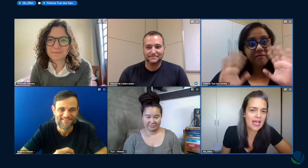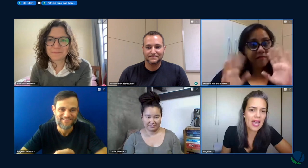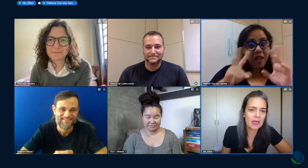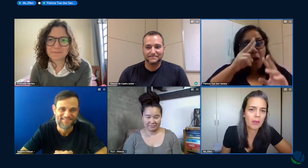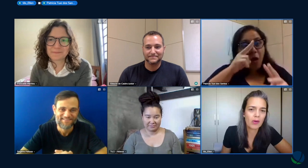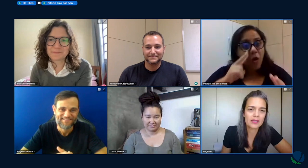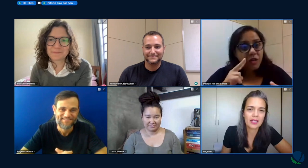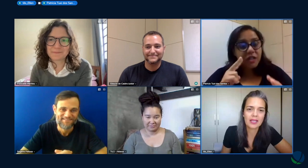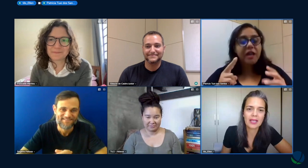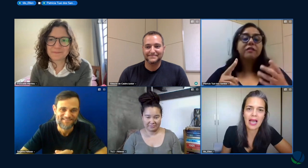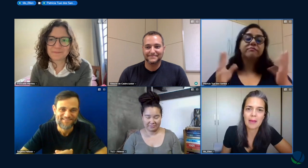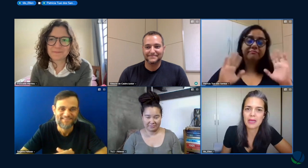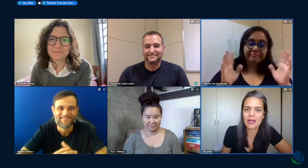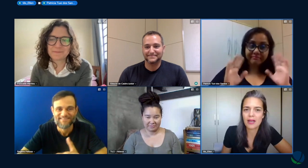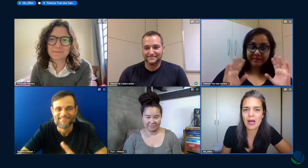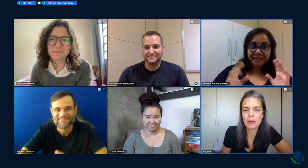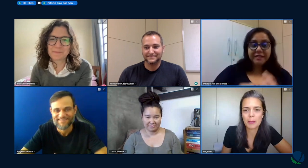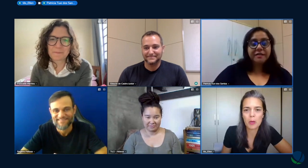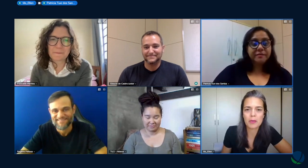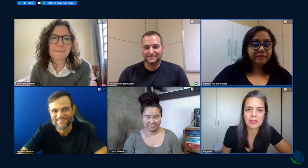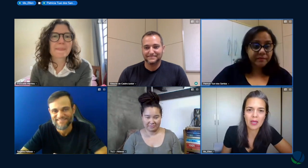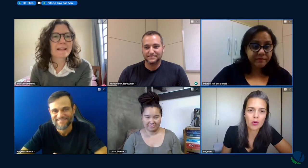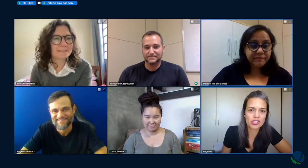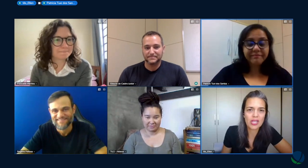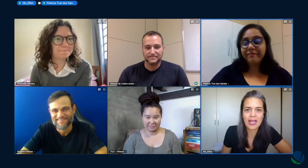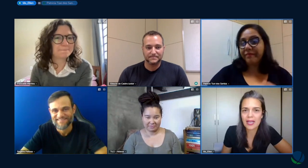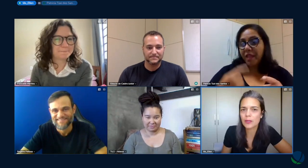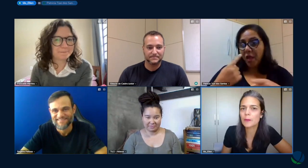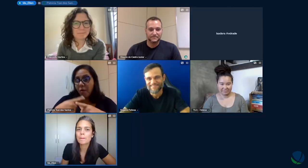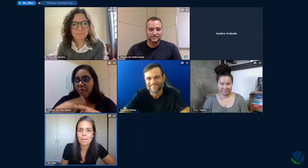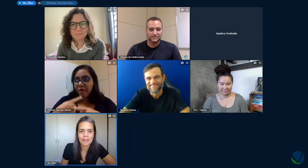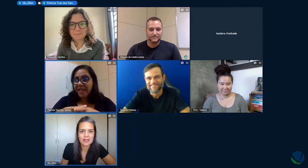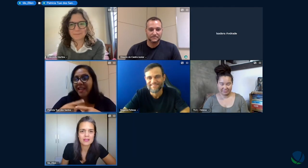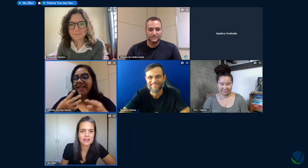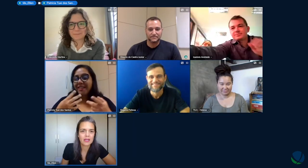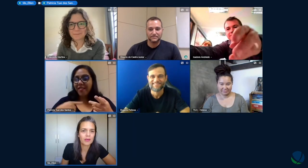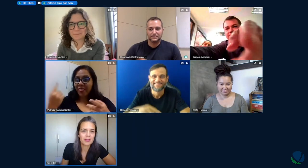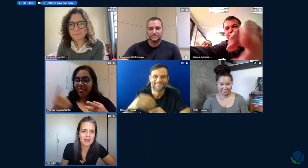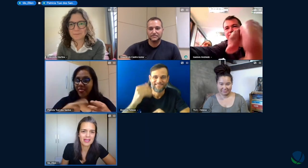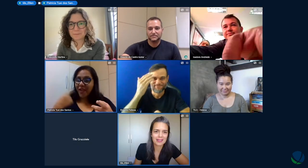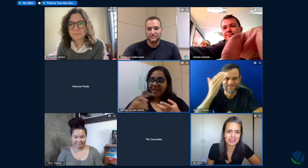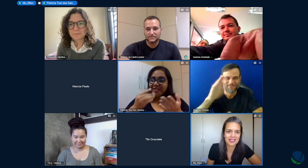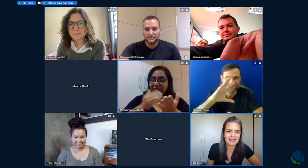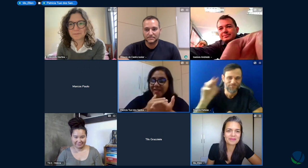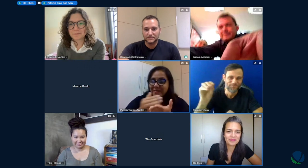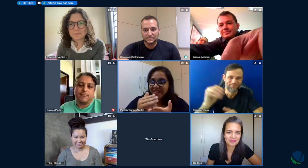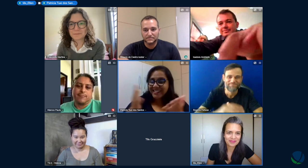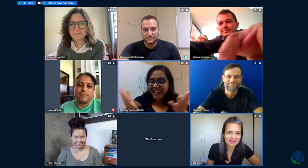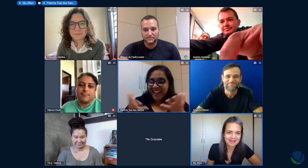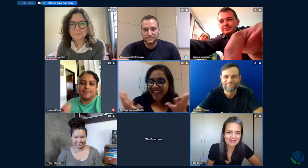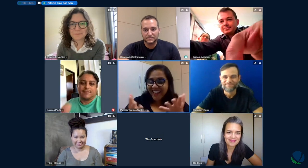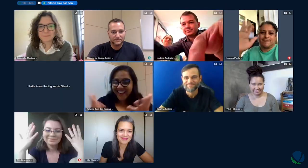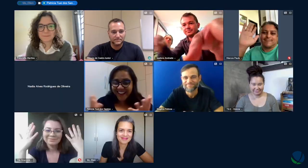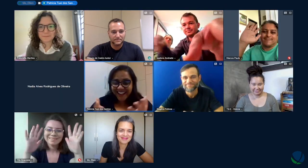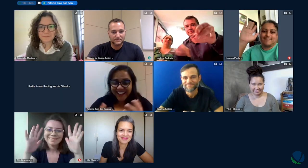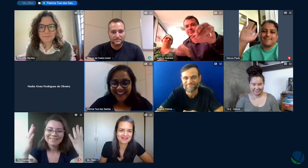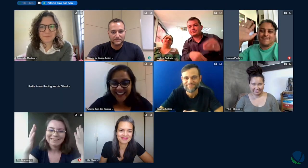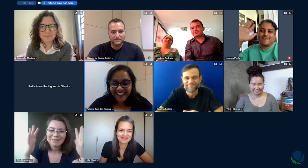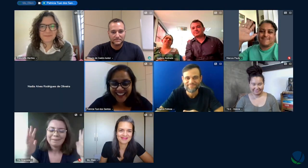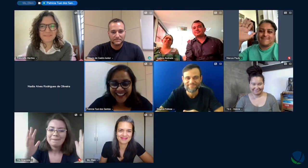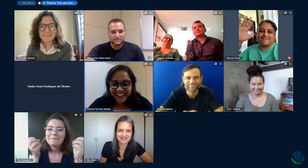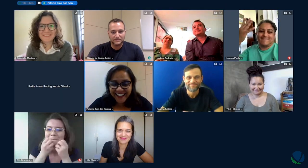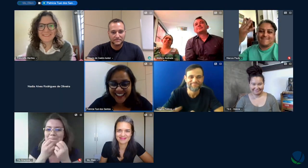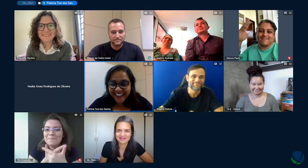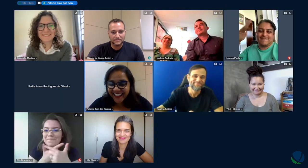que quiserem podem abrir a câmera para cumprimentar o Rogério. Okay. Estão liberadas já.